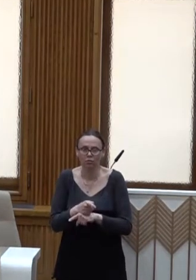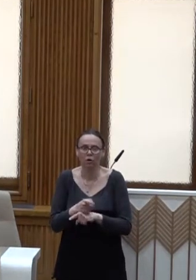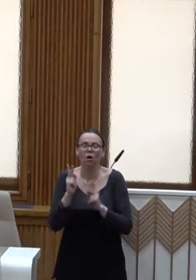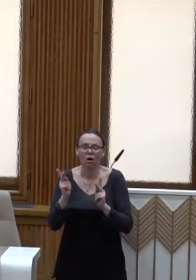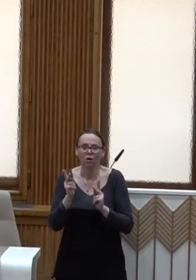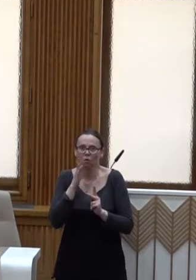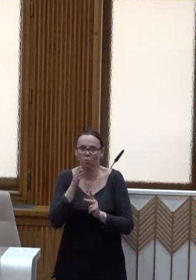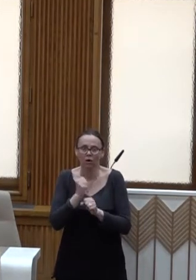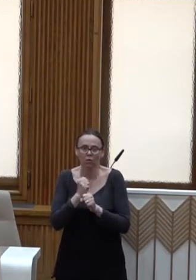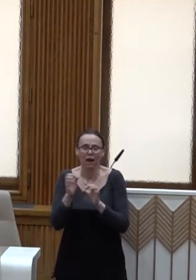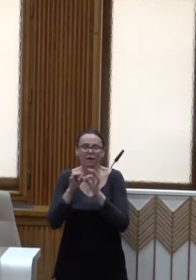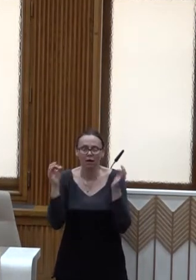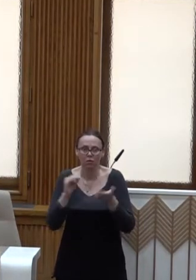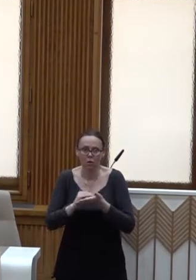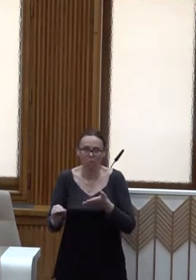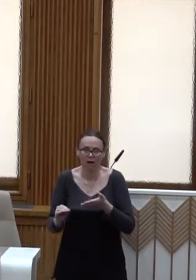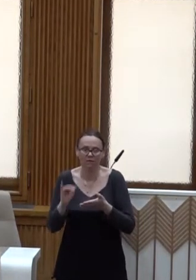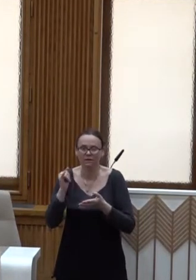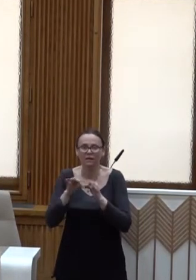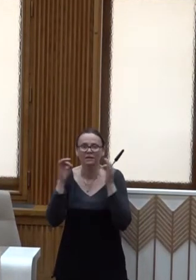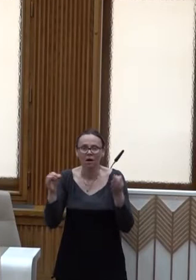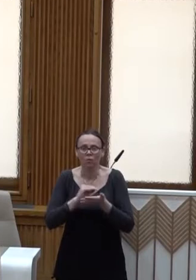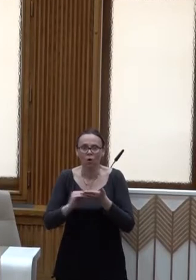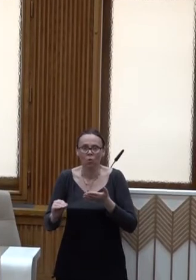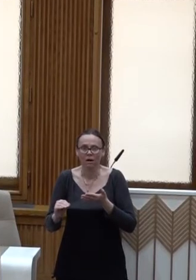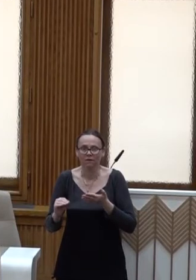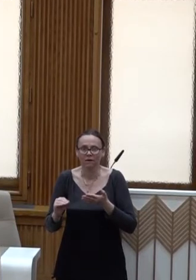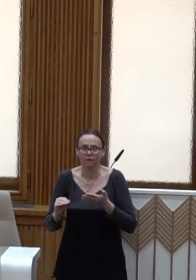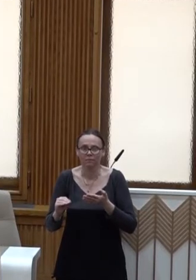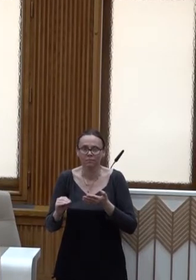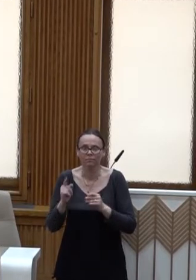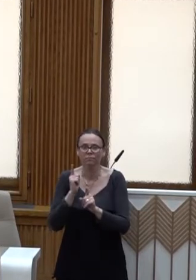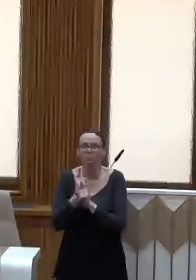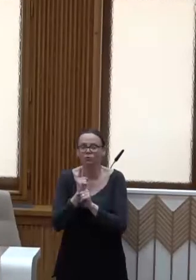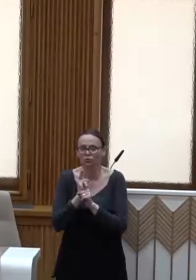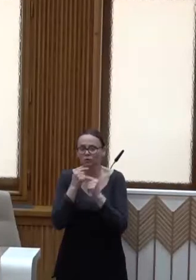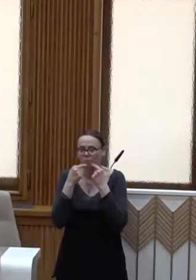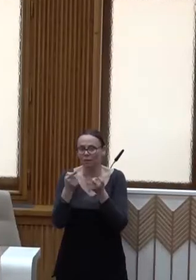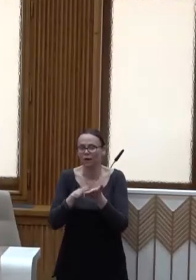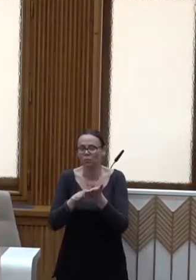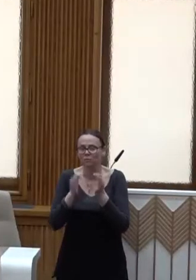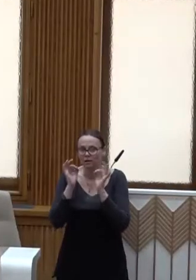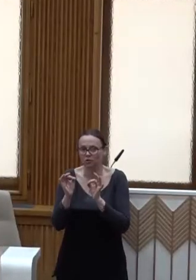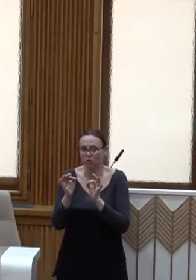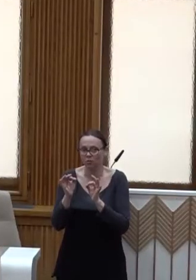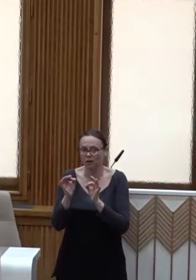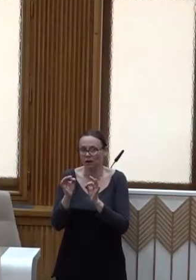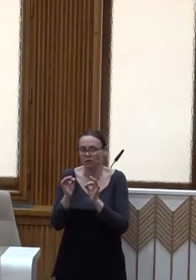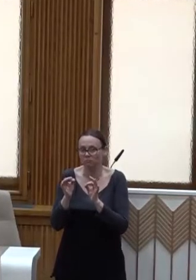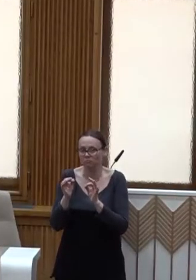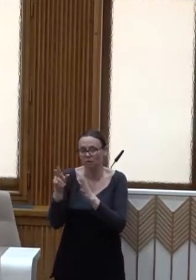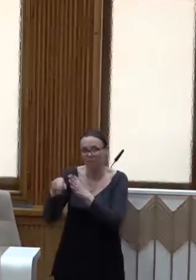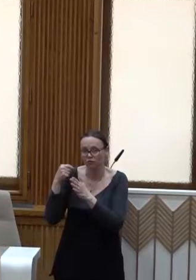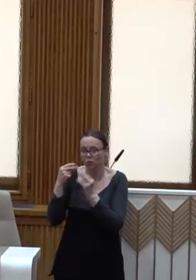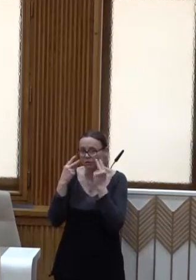uprava, da je javna uprava tukaj tudi primer dobrega zgleda in da kjer je